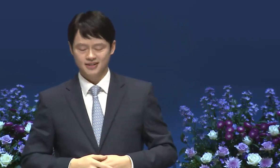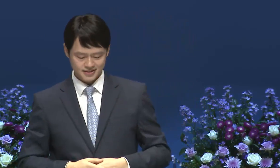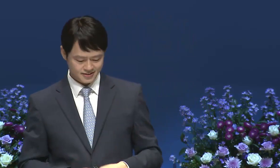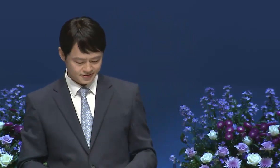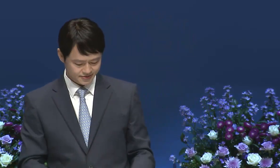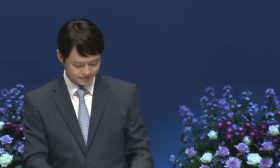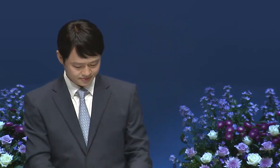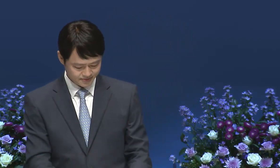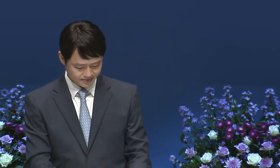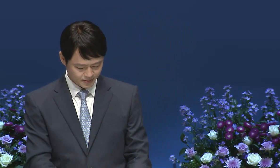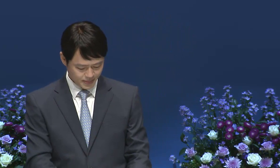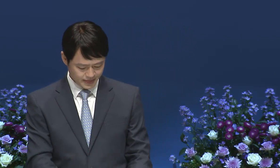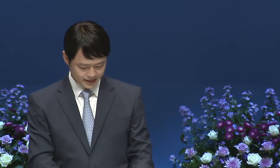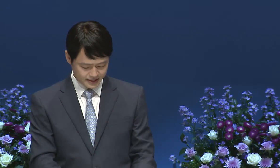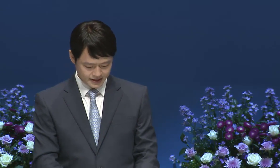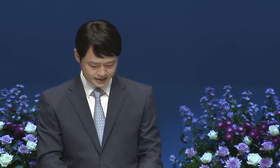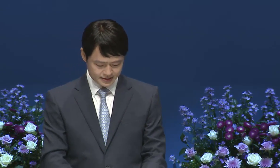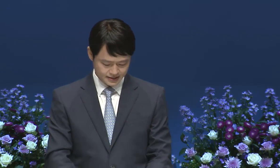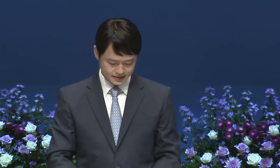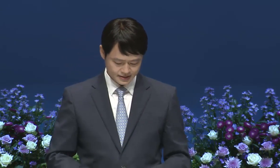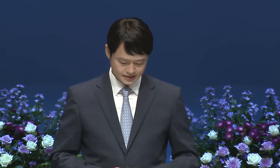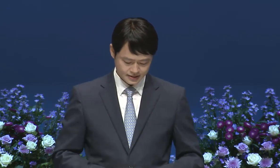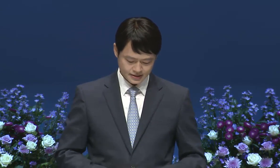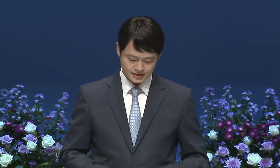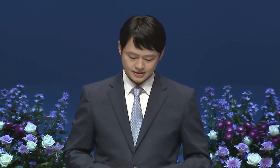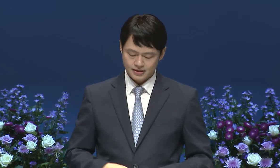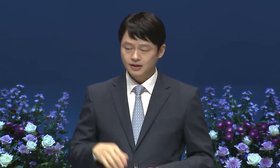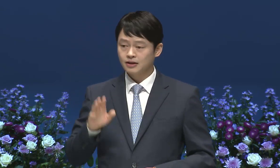복음의 말씀 운동이 계속 일어나고 있습니다.